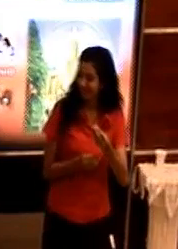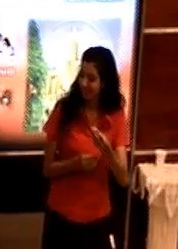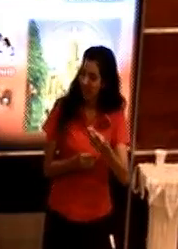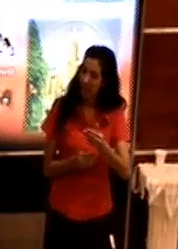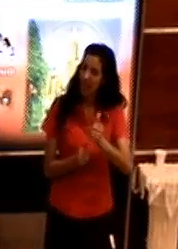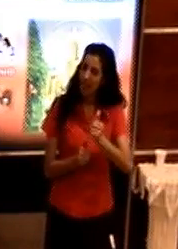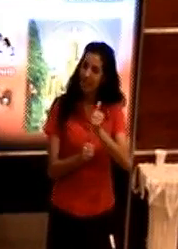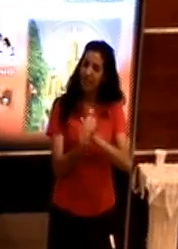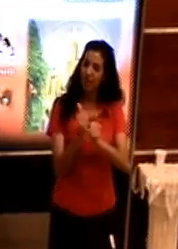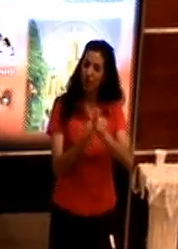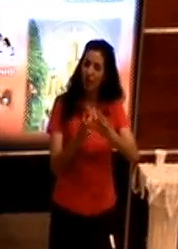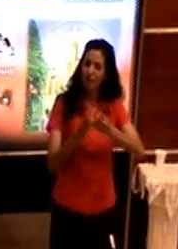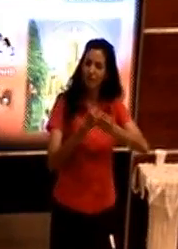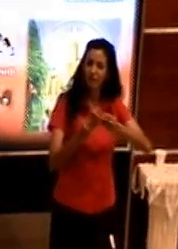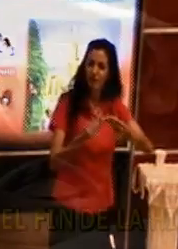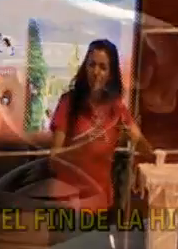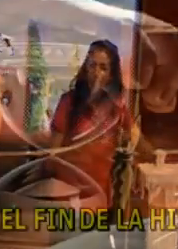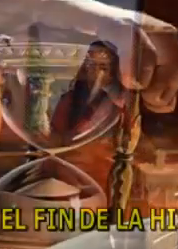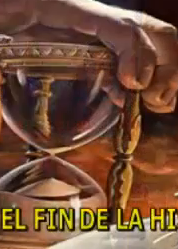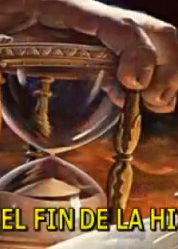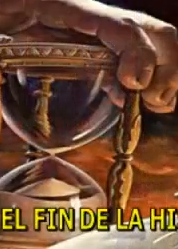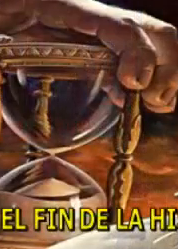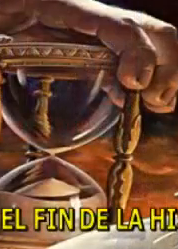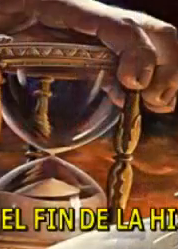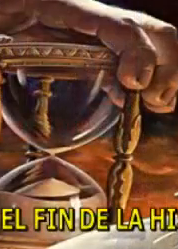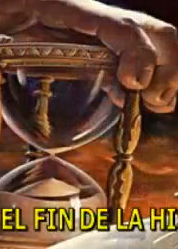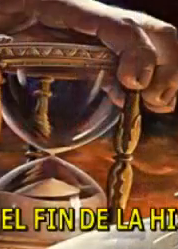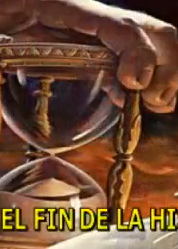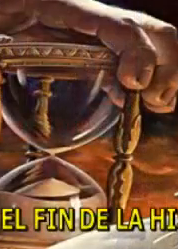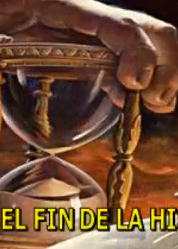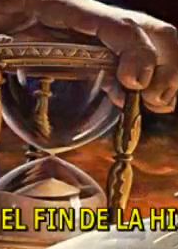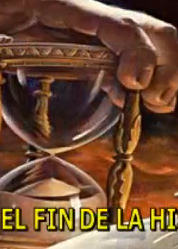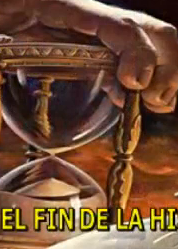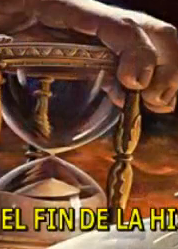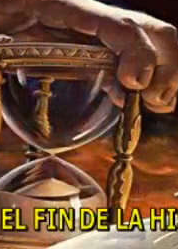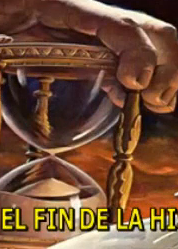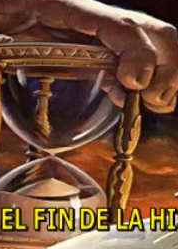¿qué detiene el fin de la historia? Por alguna razón estaba mal escrito nomás